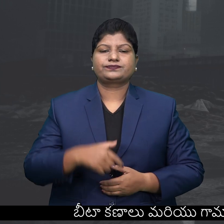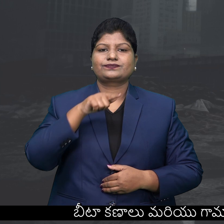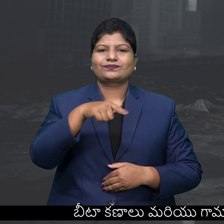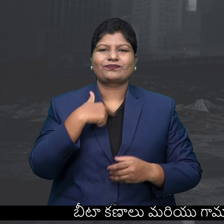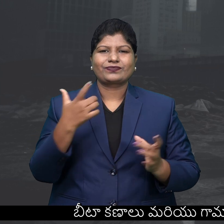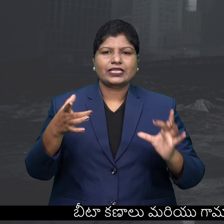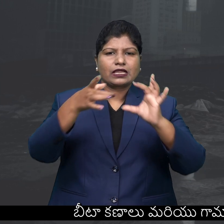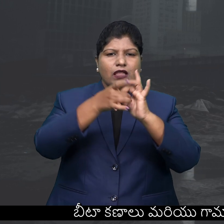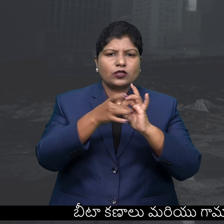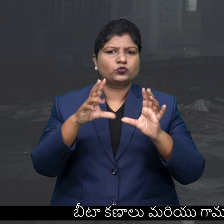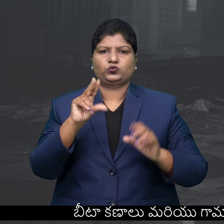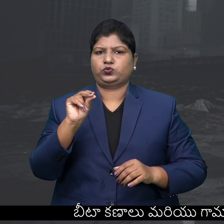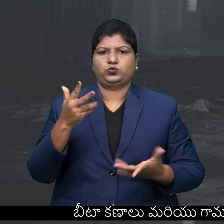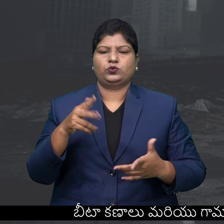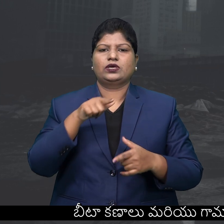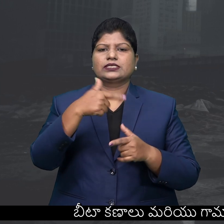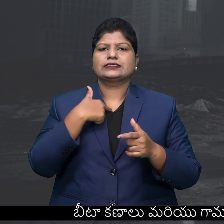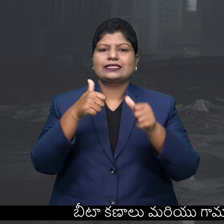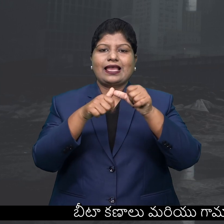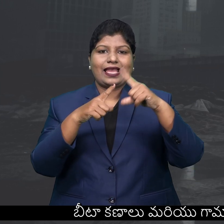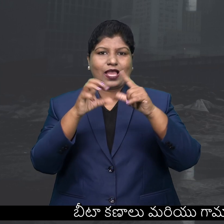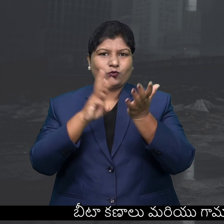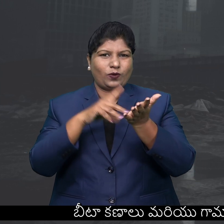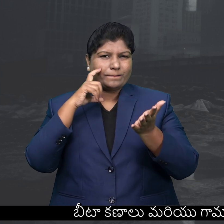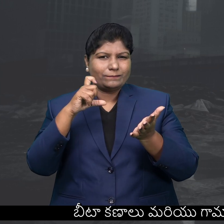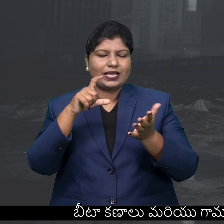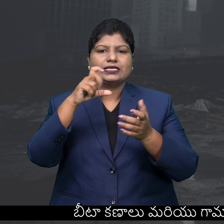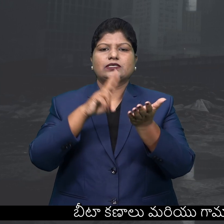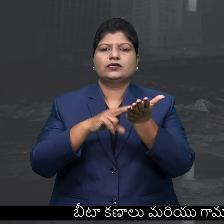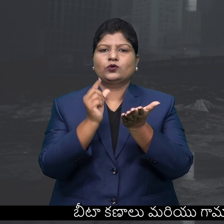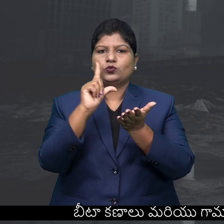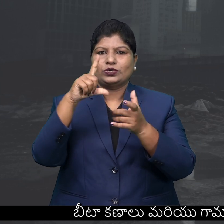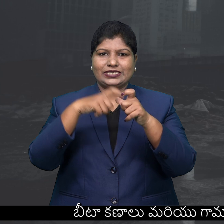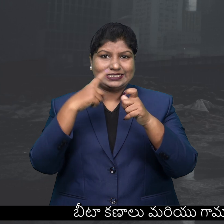బీటా కణాలు మరియు గామా కిరణాల ఉద్గారానికి సంబంధించిన